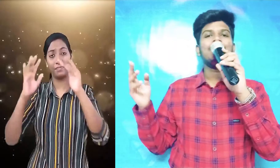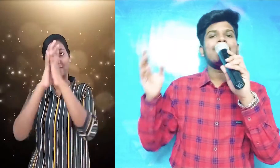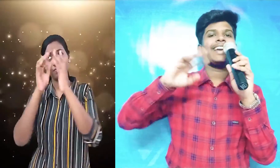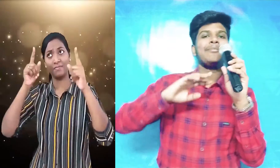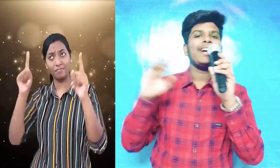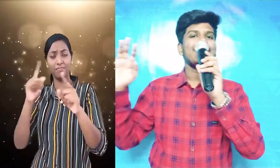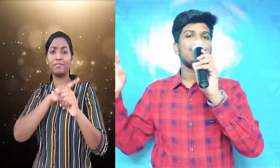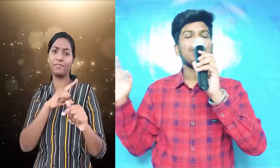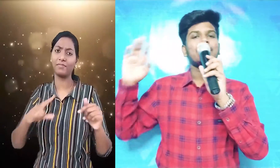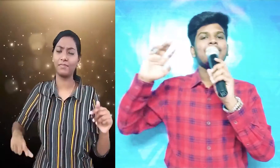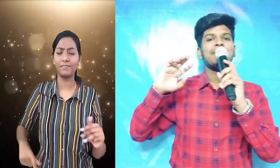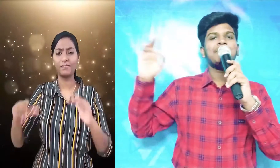உமக்கே மகிமை பிரபு.